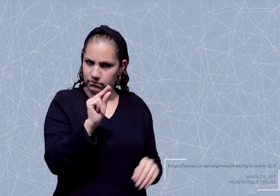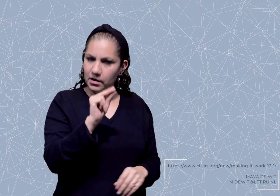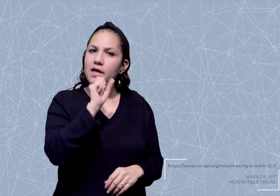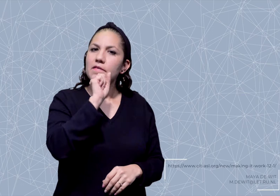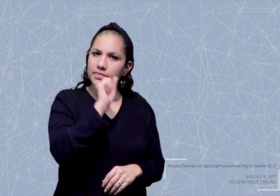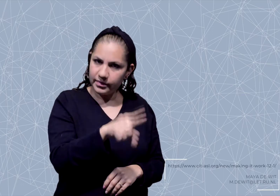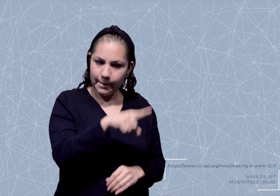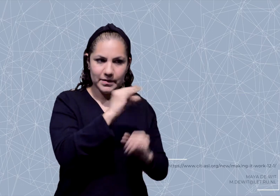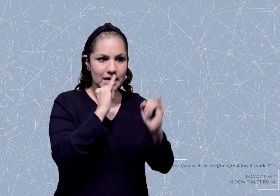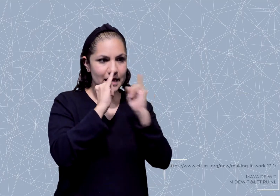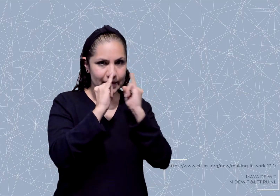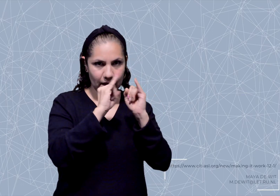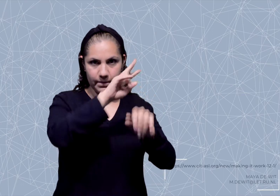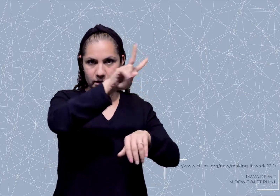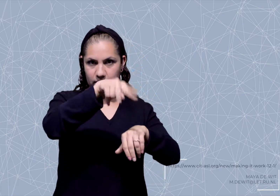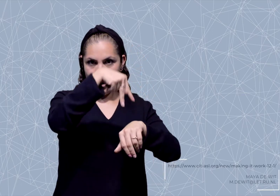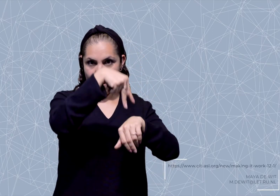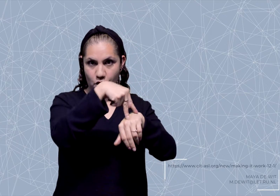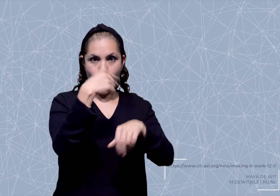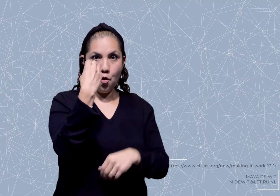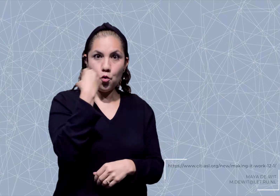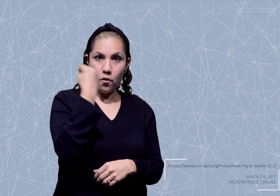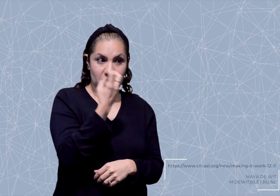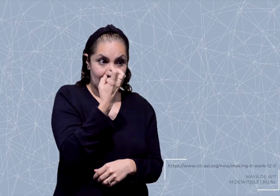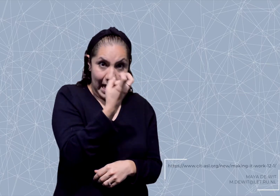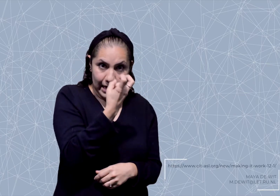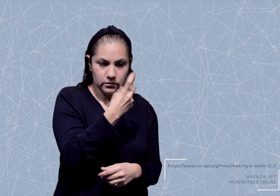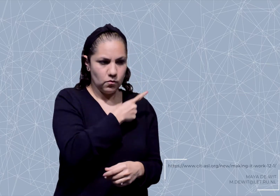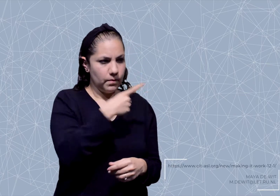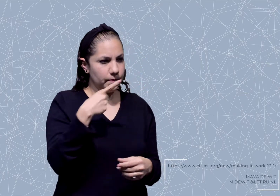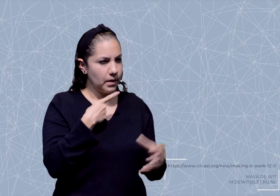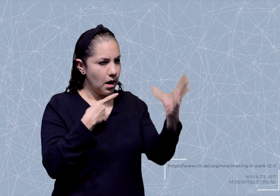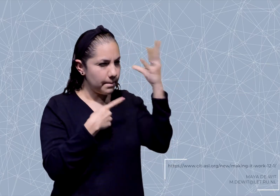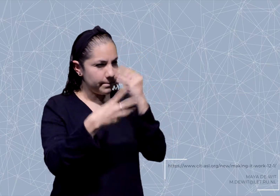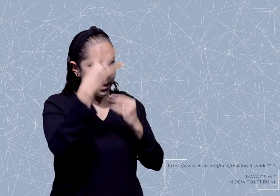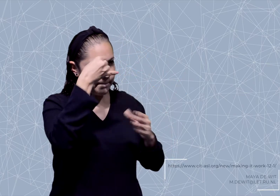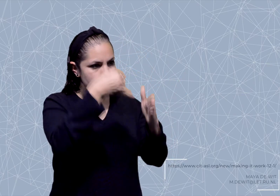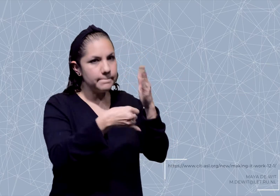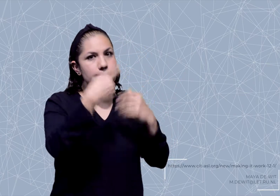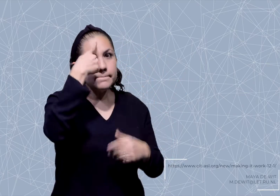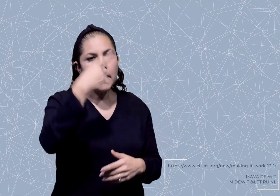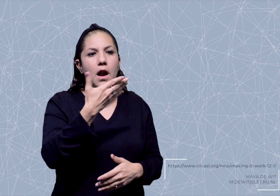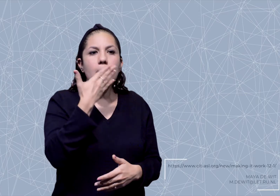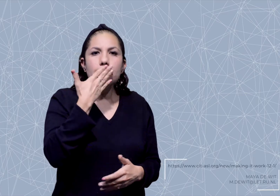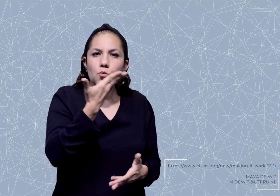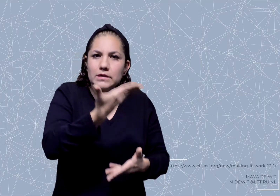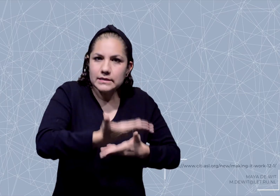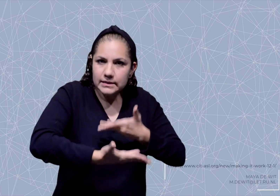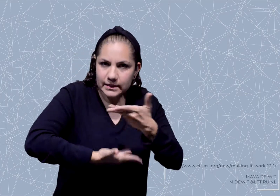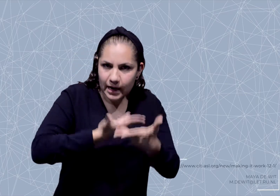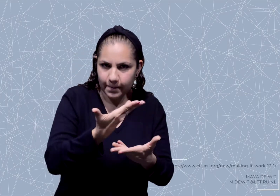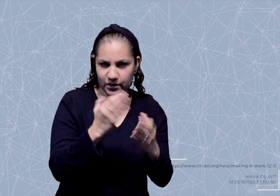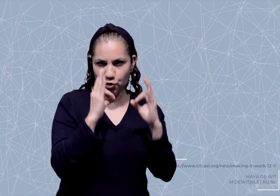en específico como intérpretes de conferencias para brindar un servicio de calidad en este contexto.